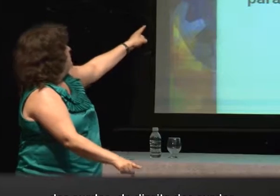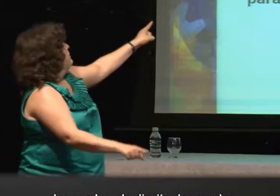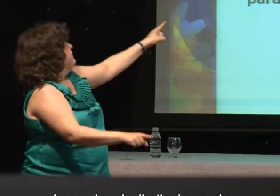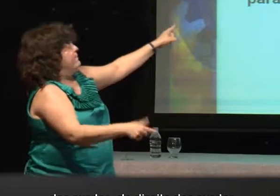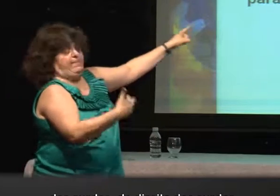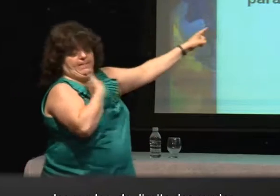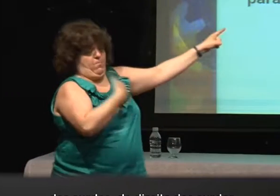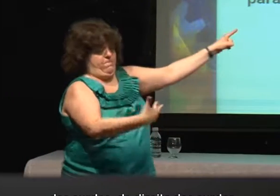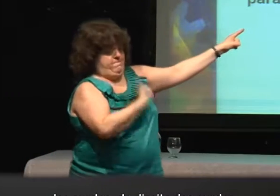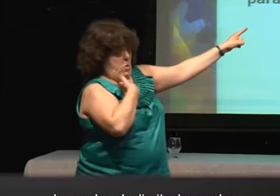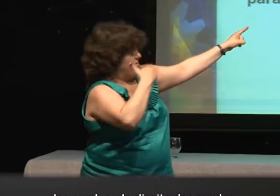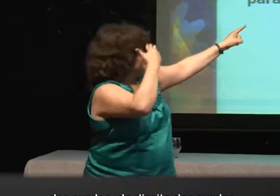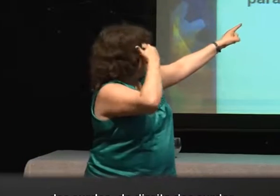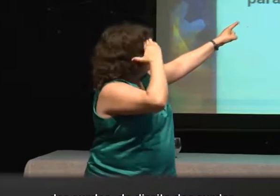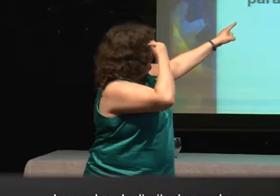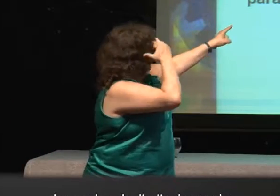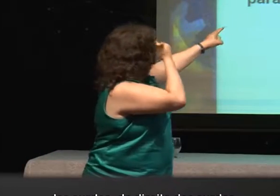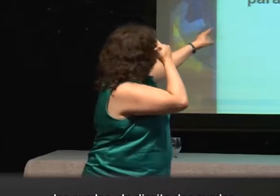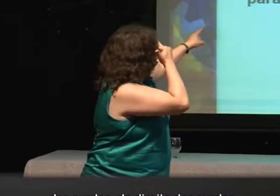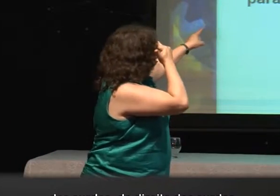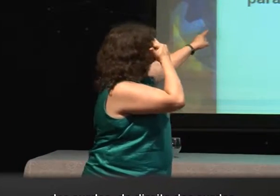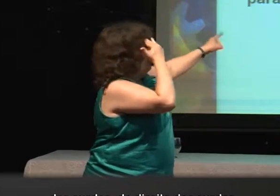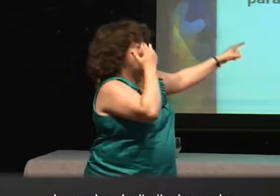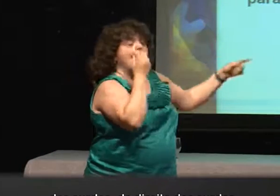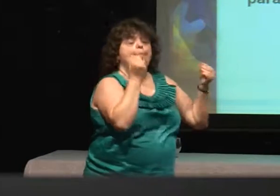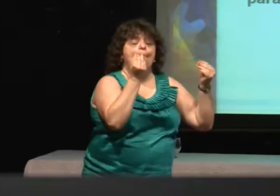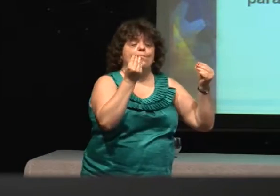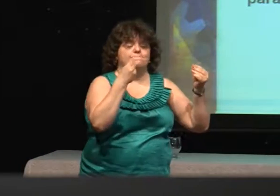direito do direito dos surdos.